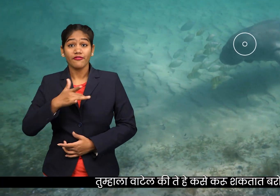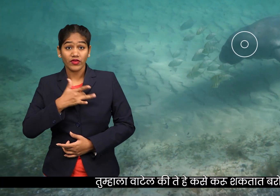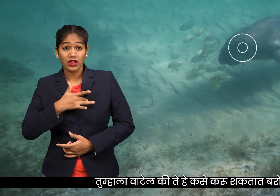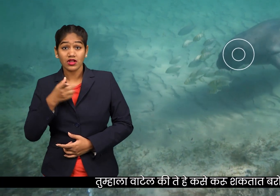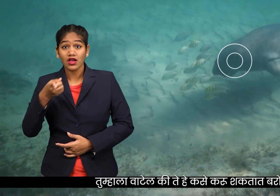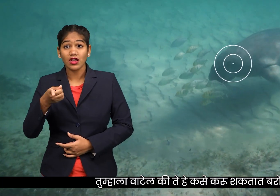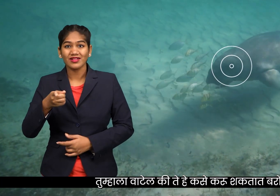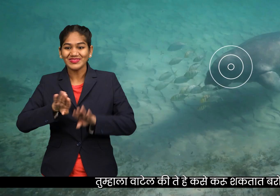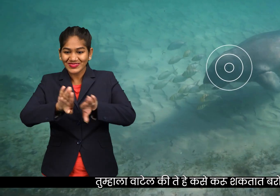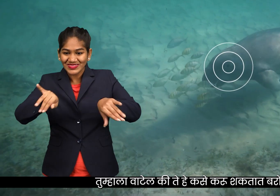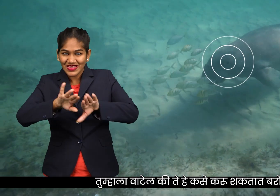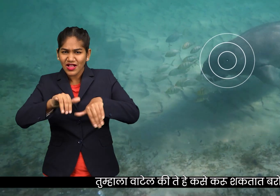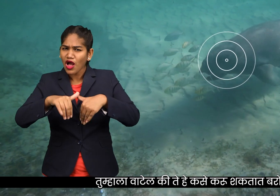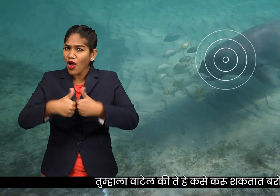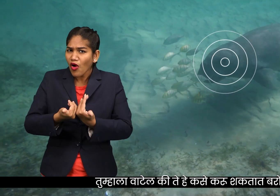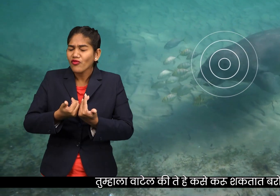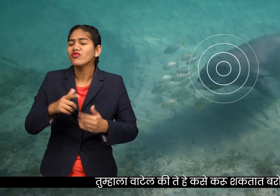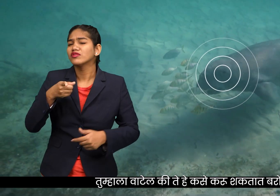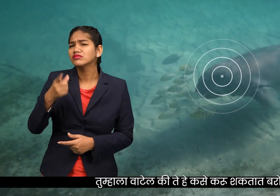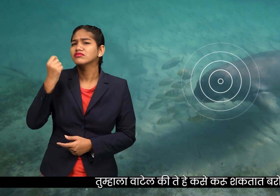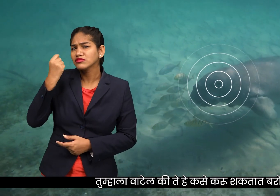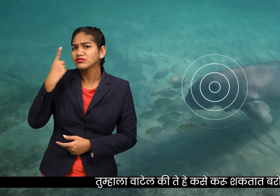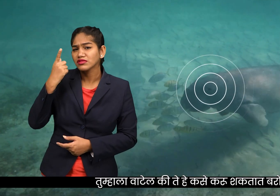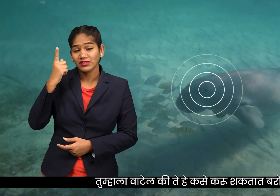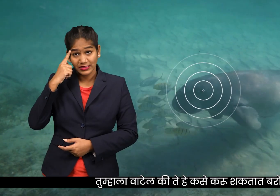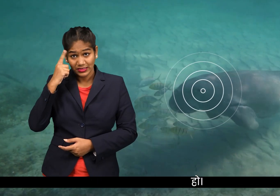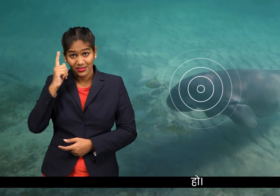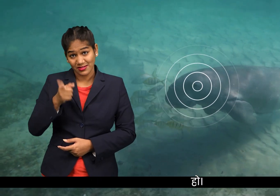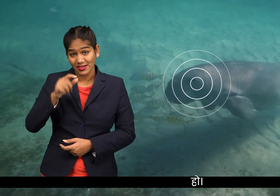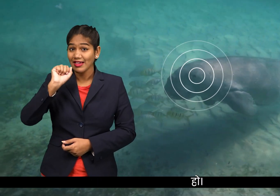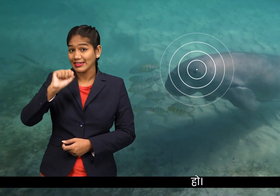तुम्हाला वाटेल की ते कसे करू शकतात बरोबर.